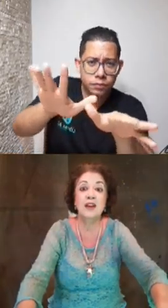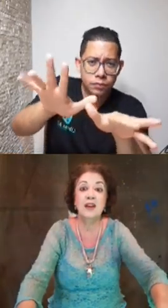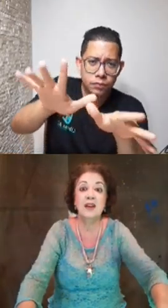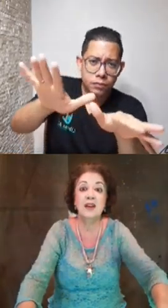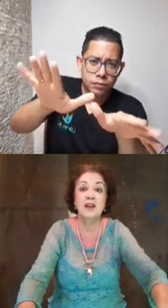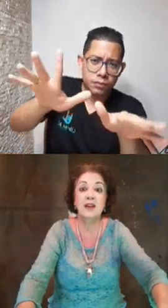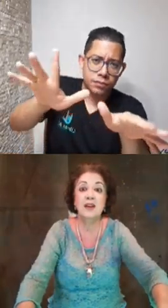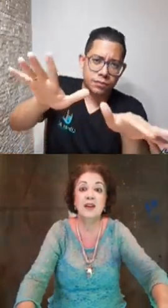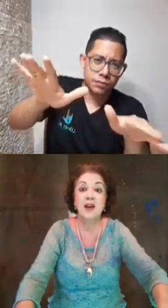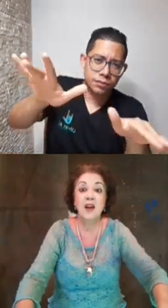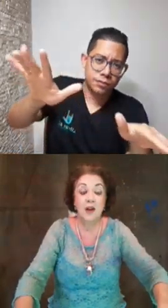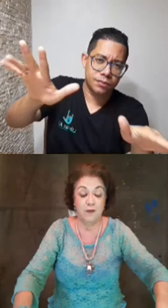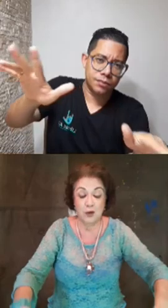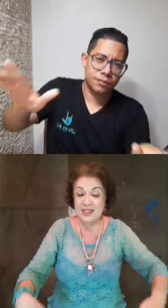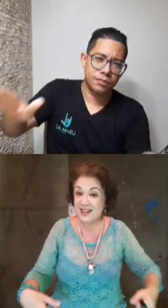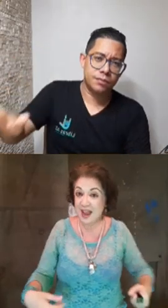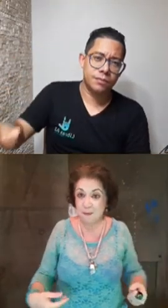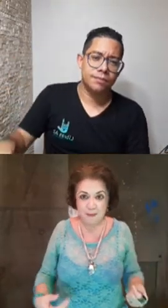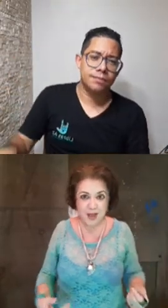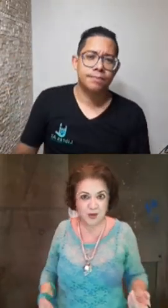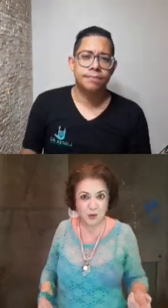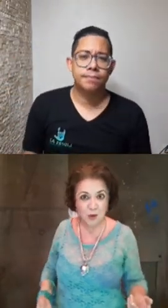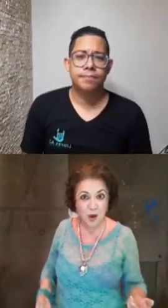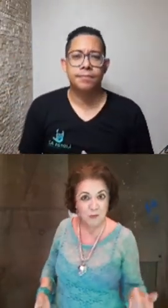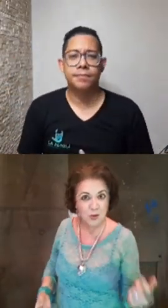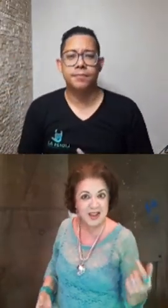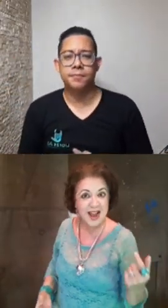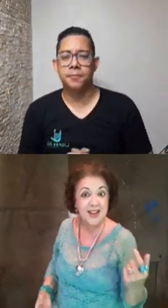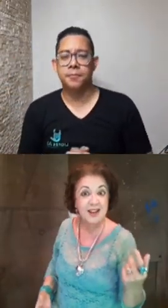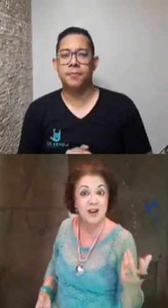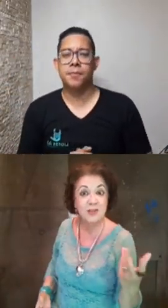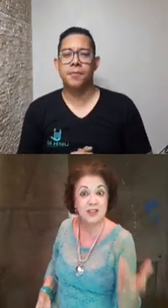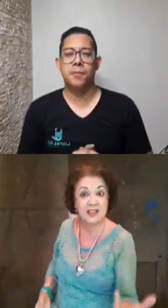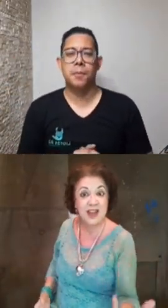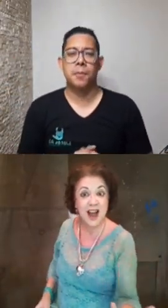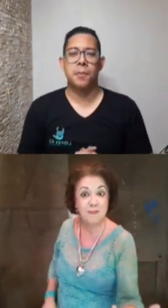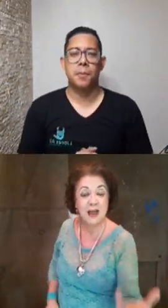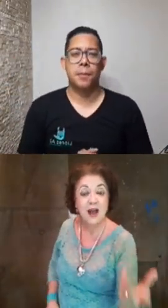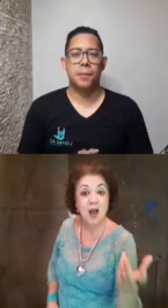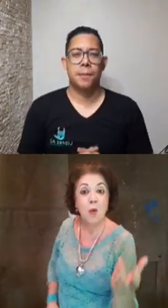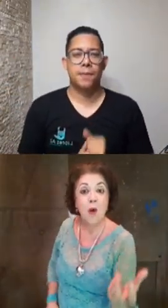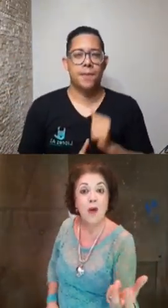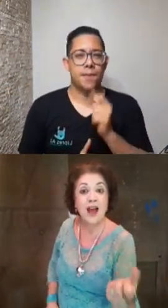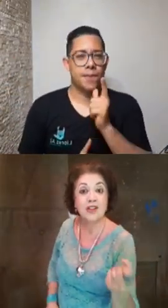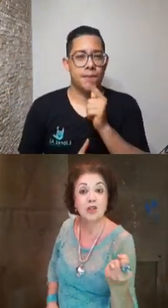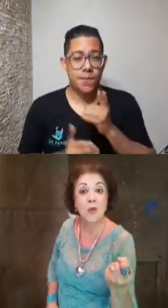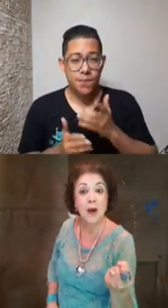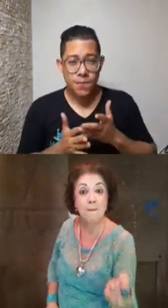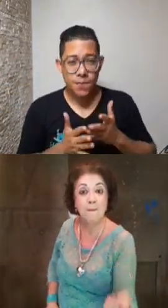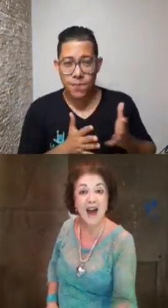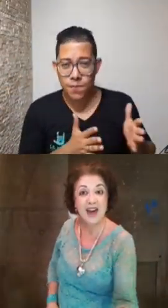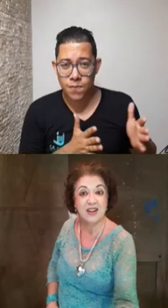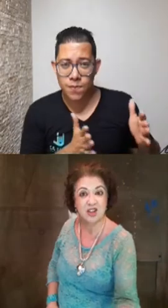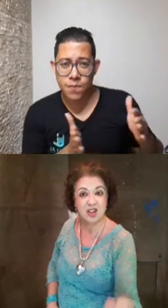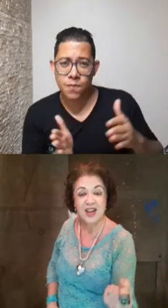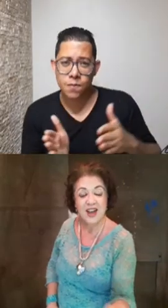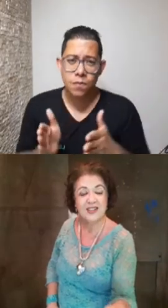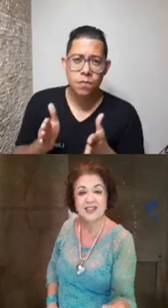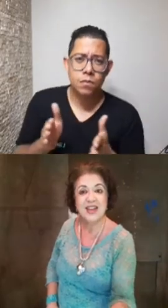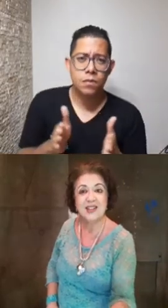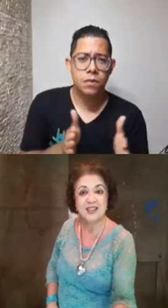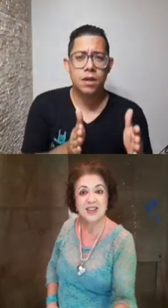montanha. Você tem medo porque ainda não sabe qual é a sua